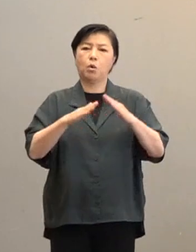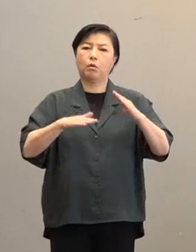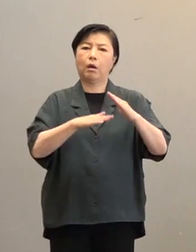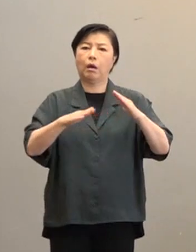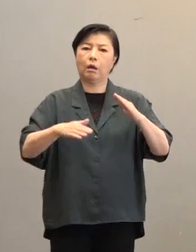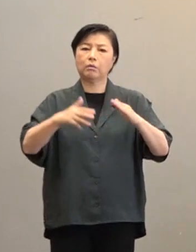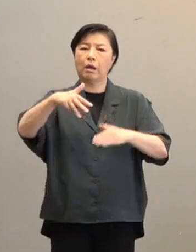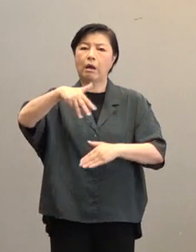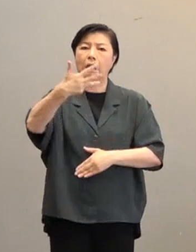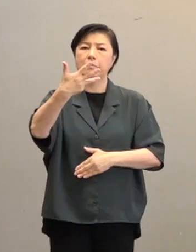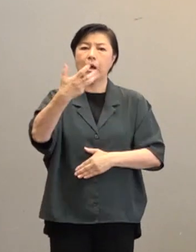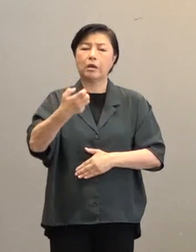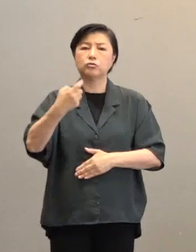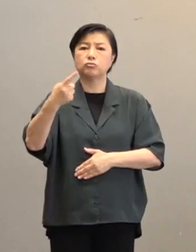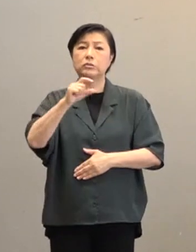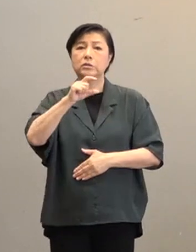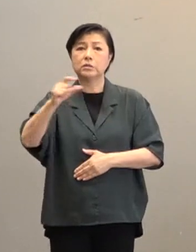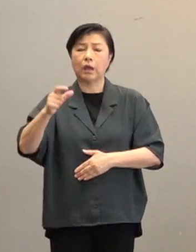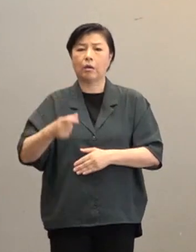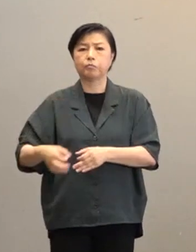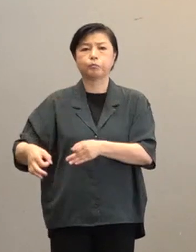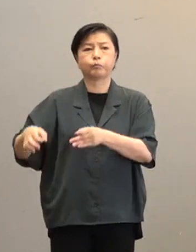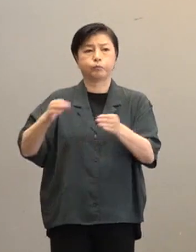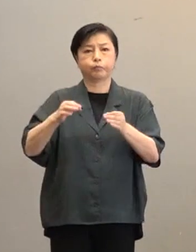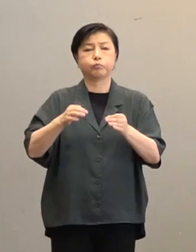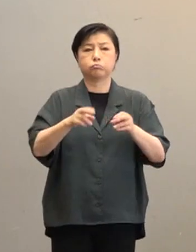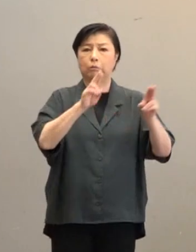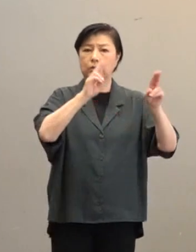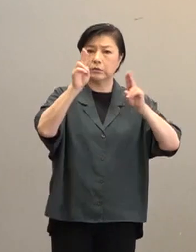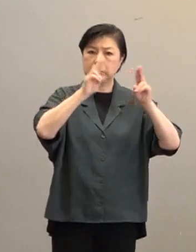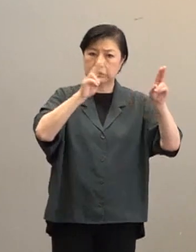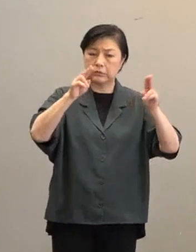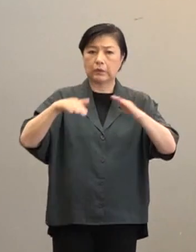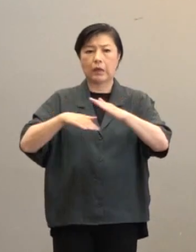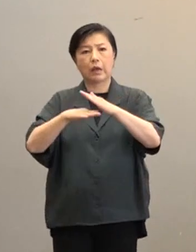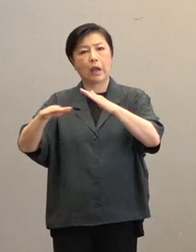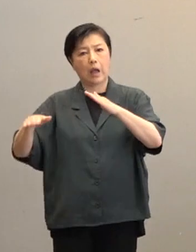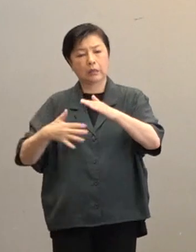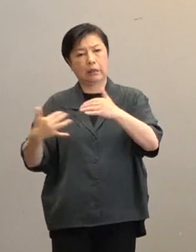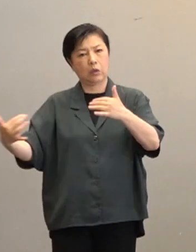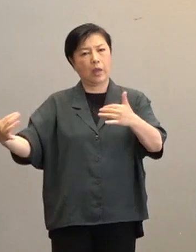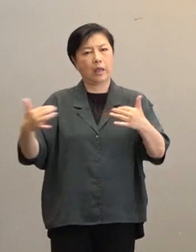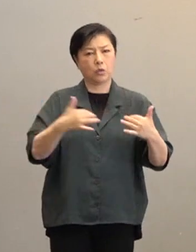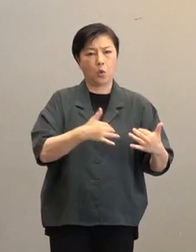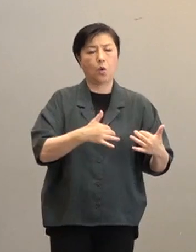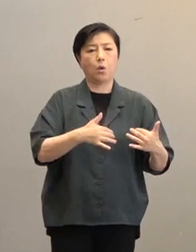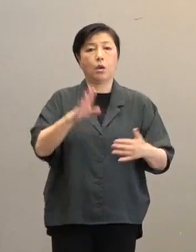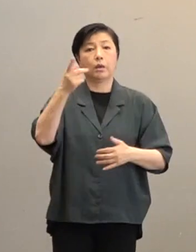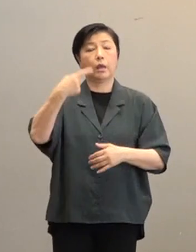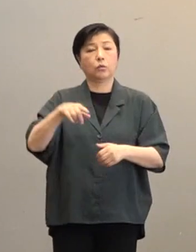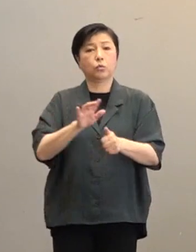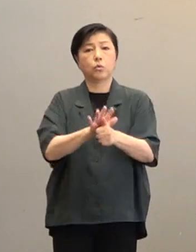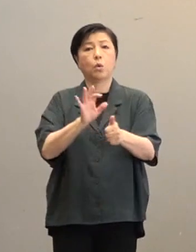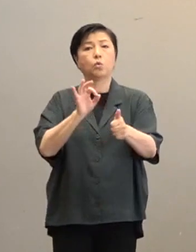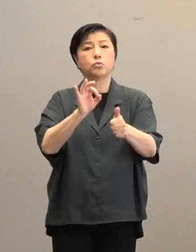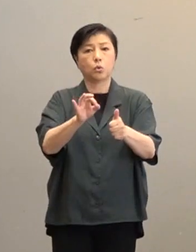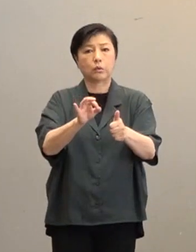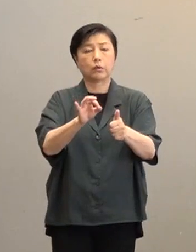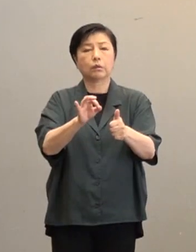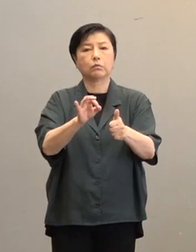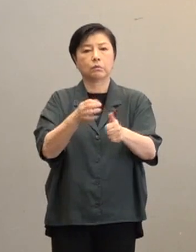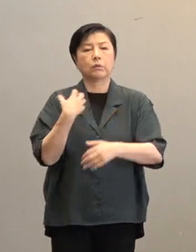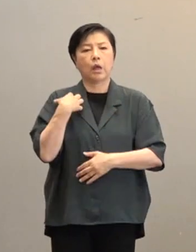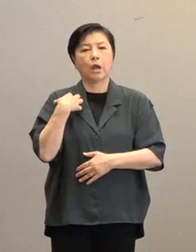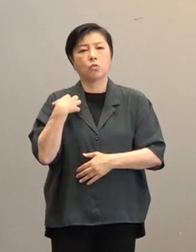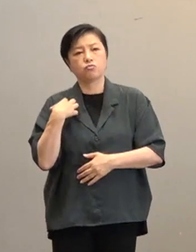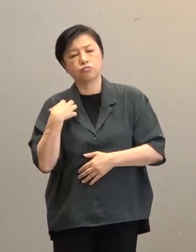881円の値上げとなります。この事業者や家計に及ぼす影響や、県として補助金などですね、負担軽減に向けた取